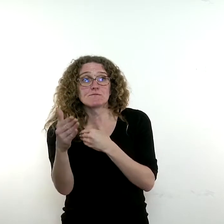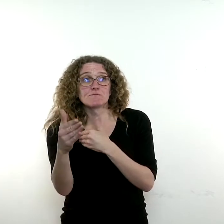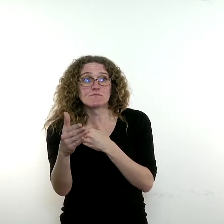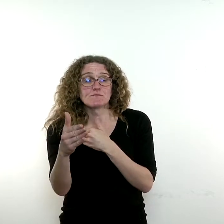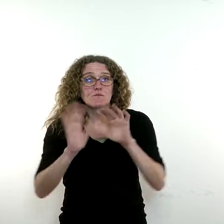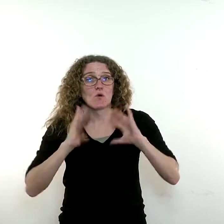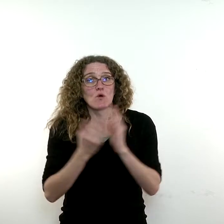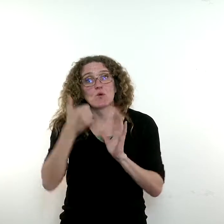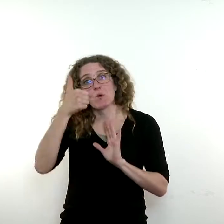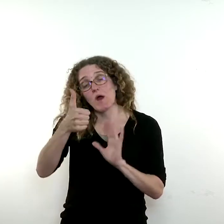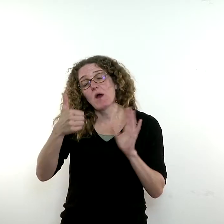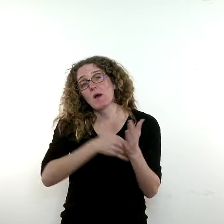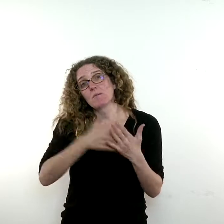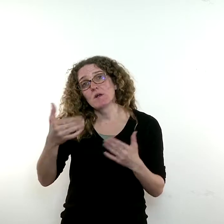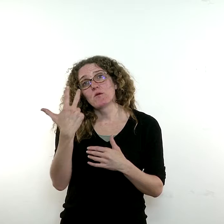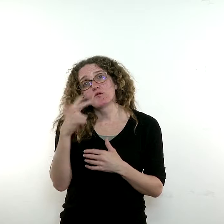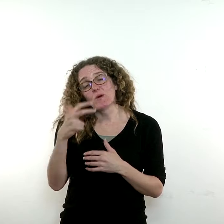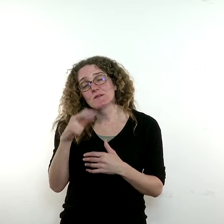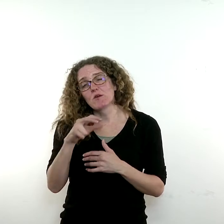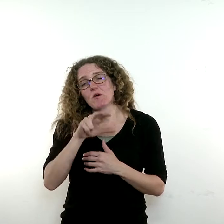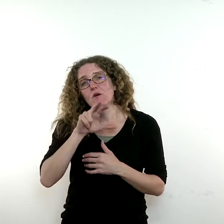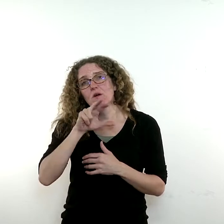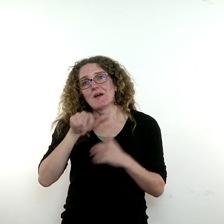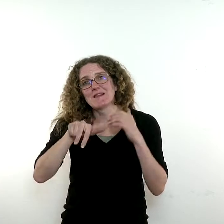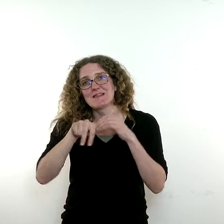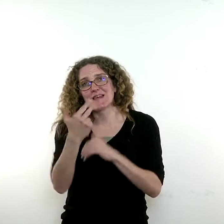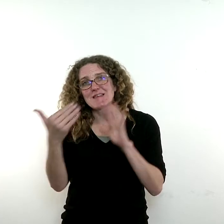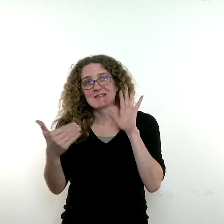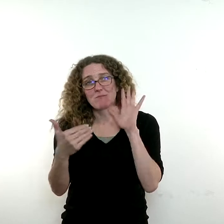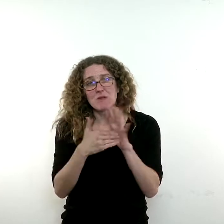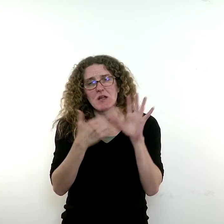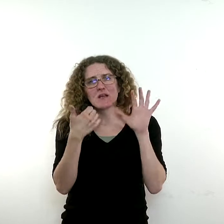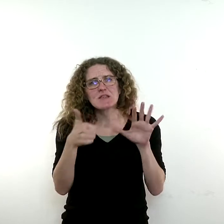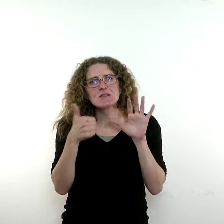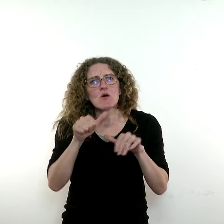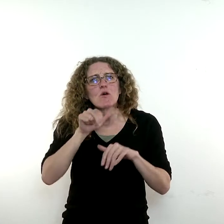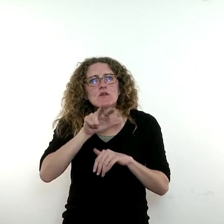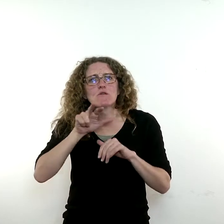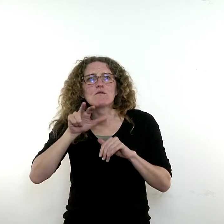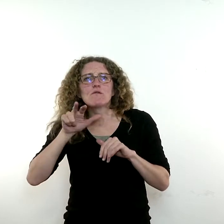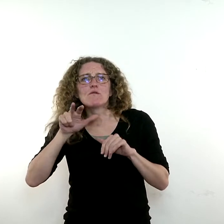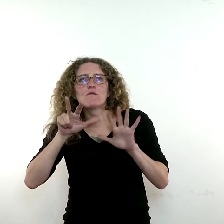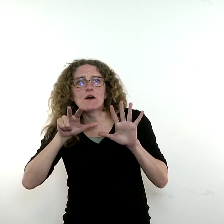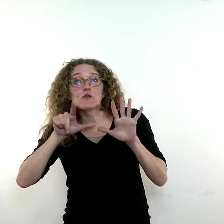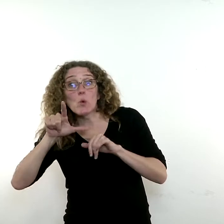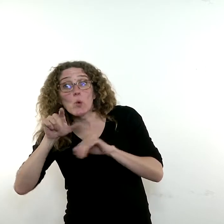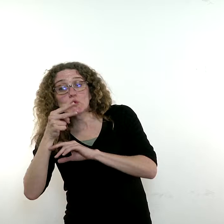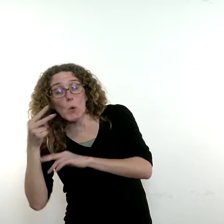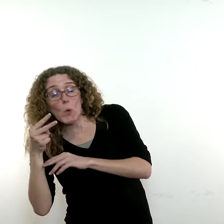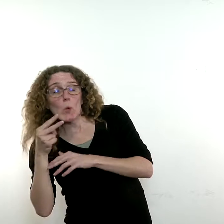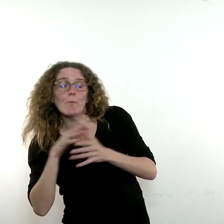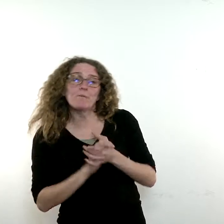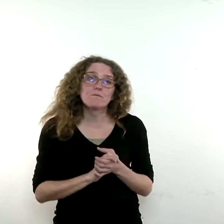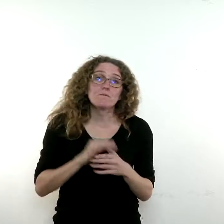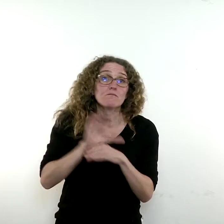Pour 1 313 682 euros. Pardon. Contre? Abstention? Adopté